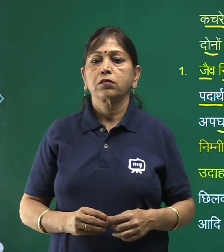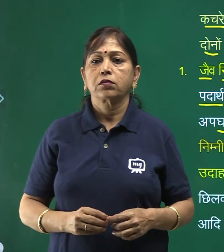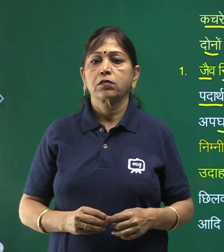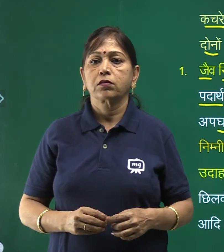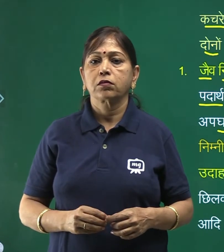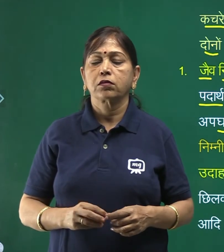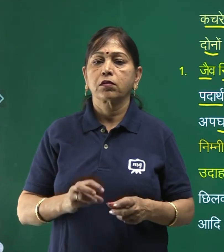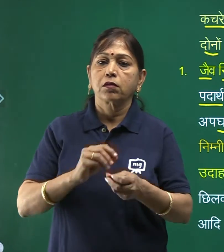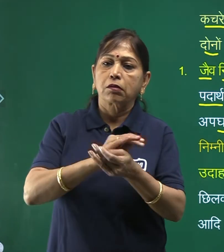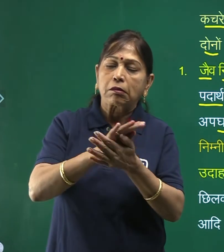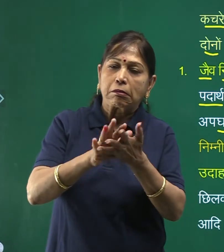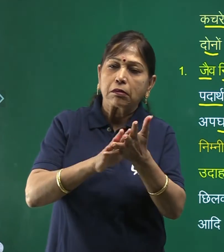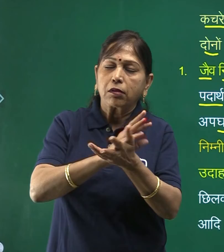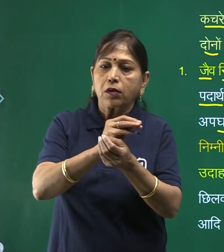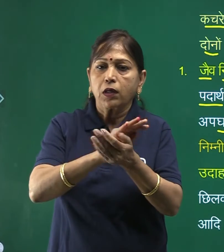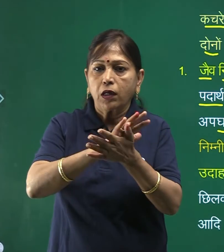अपघटन हो जाता है।